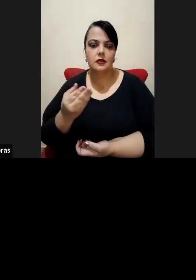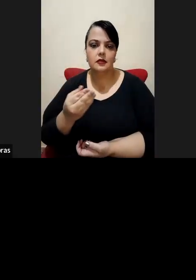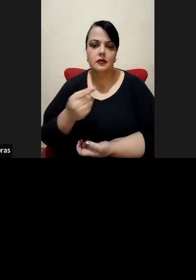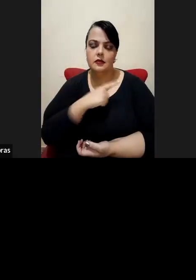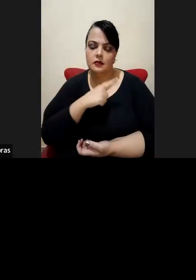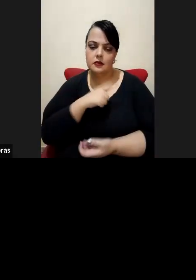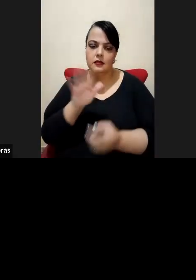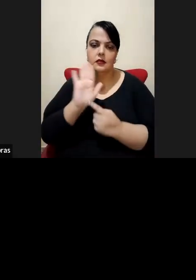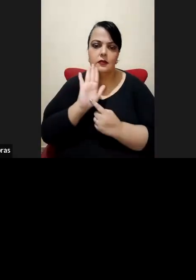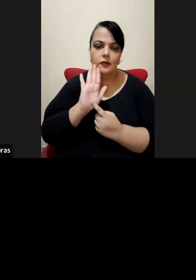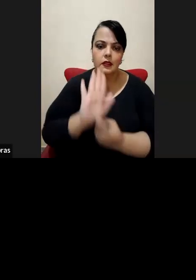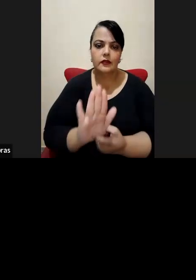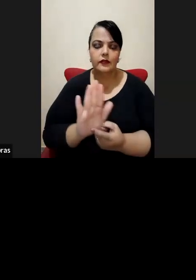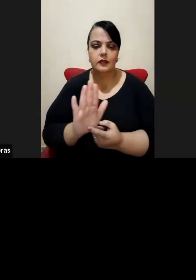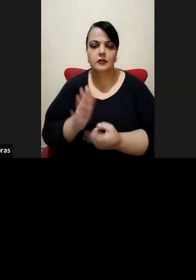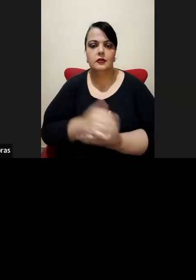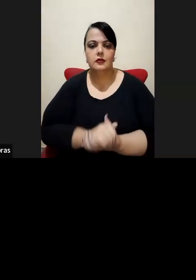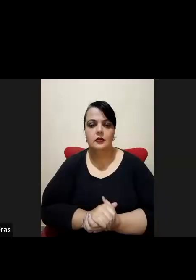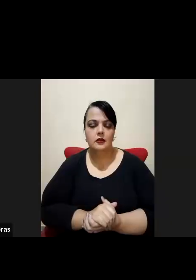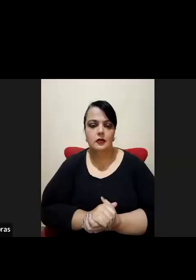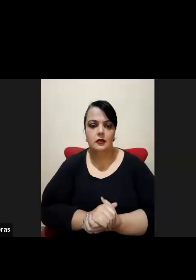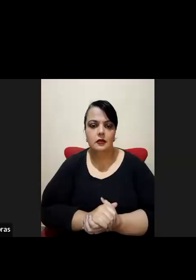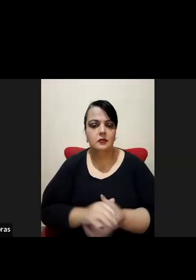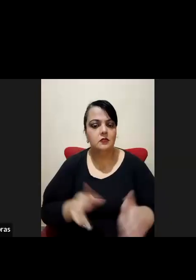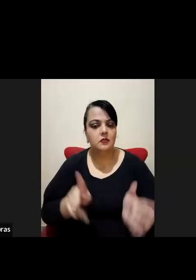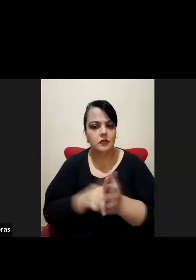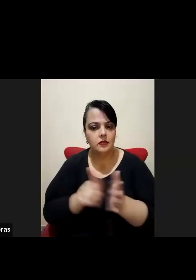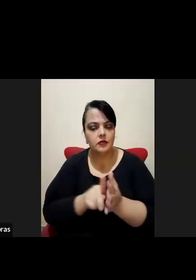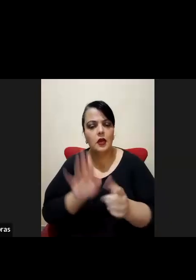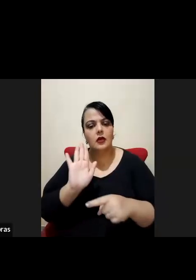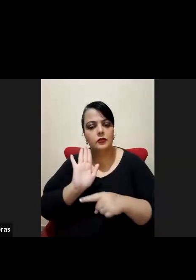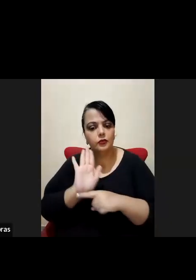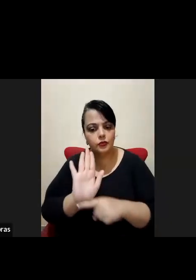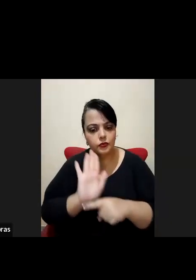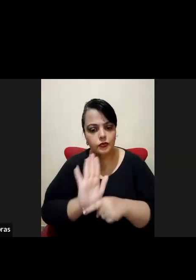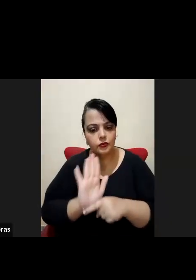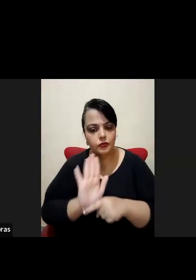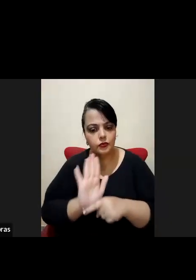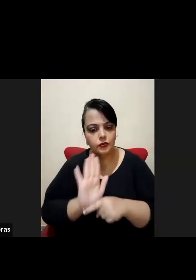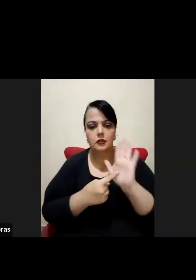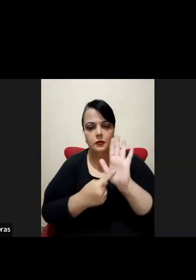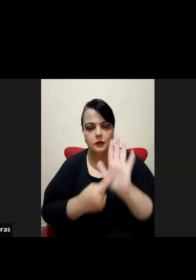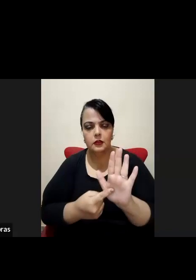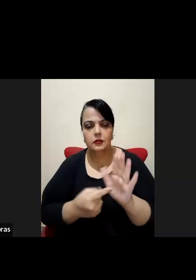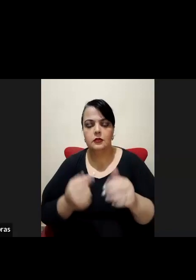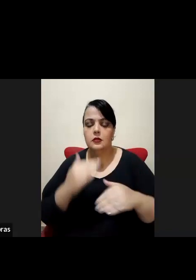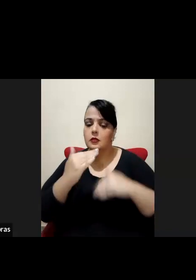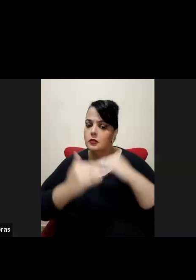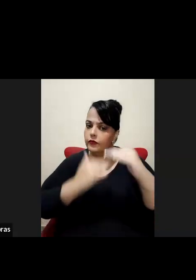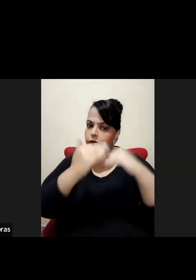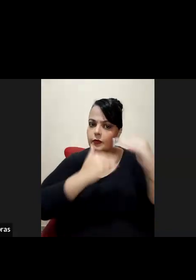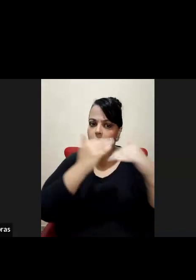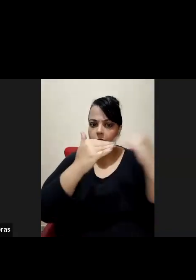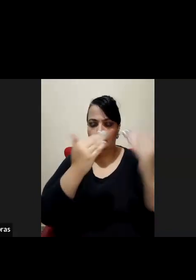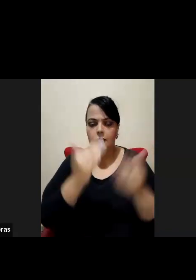manifesta nessa fase, obviamente ajudando, né, essa figura que ainda está em desenvolvimento a